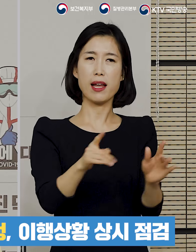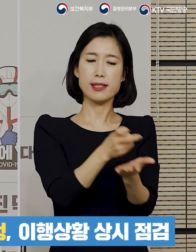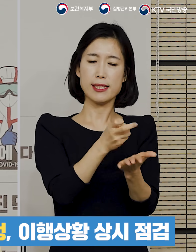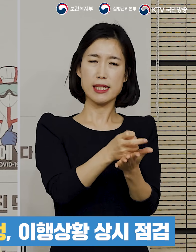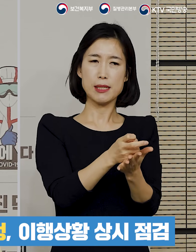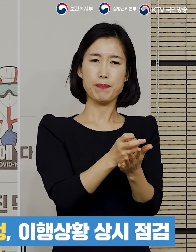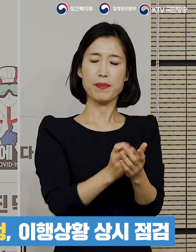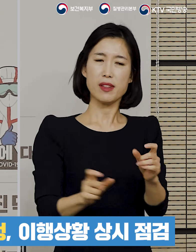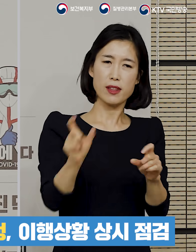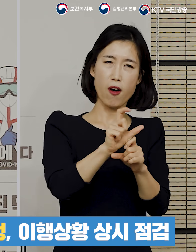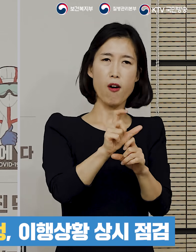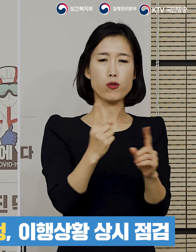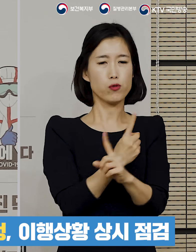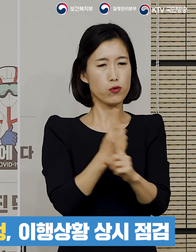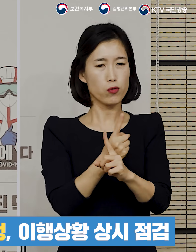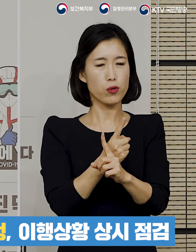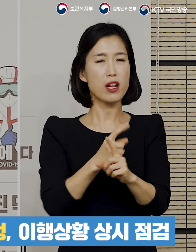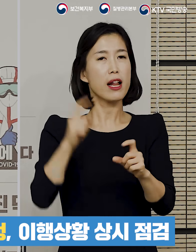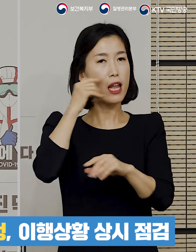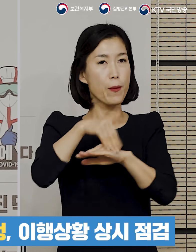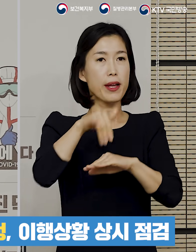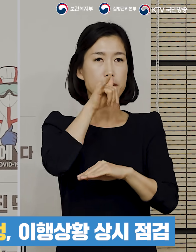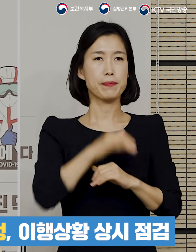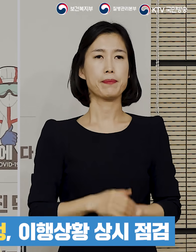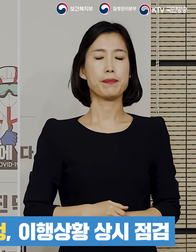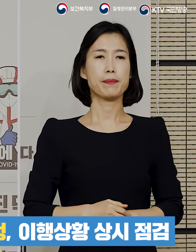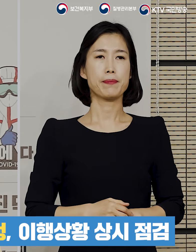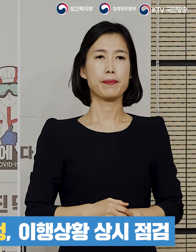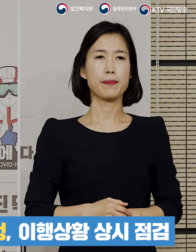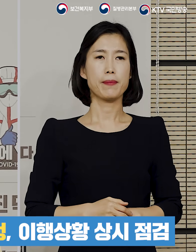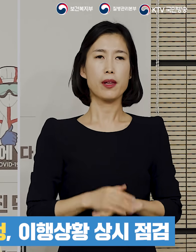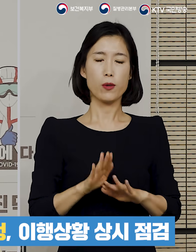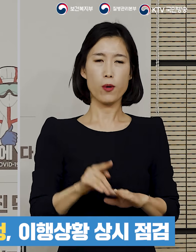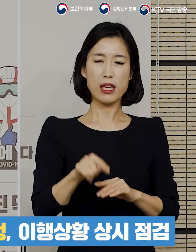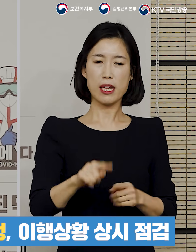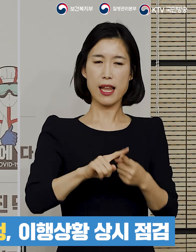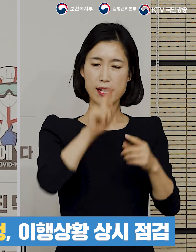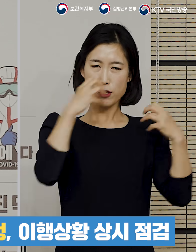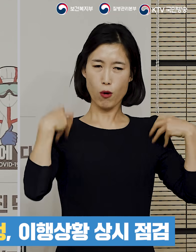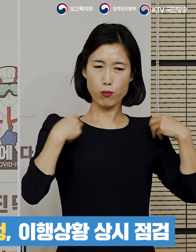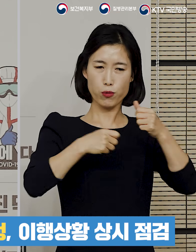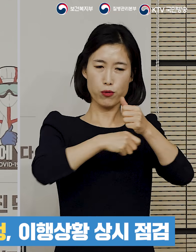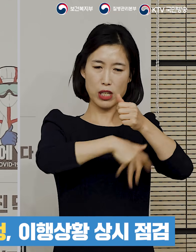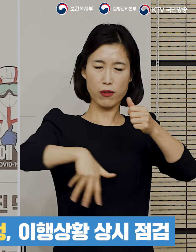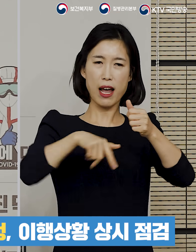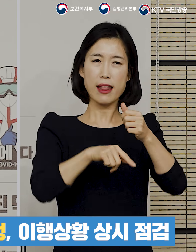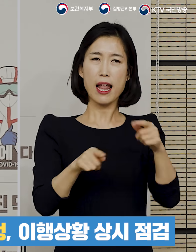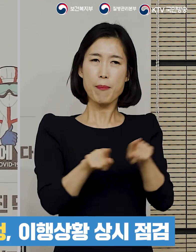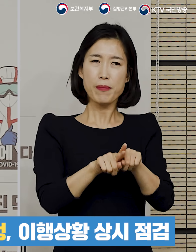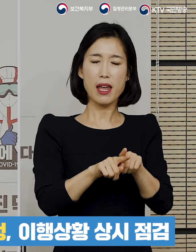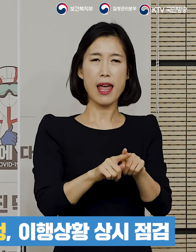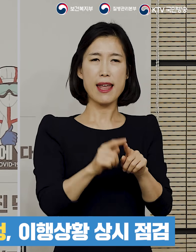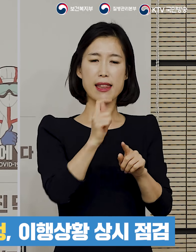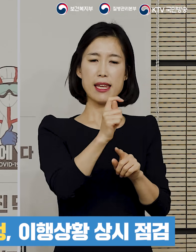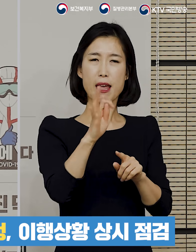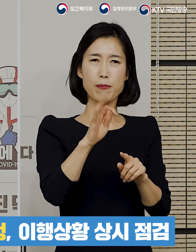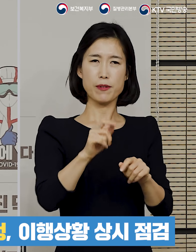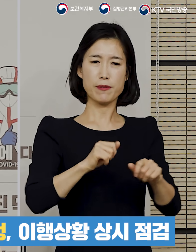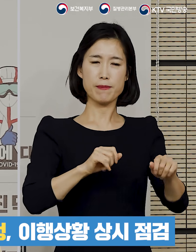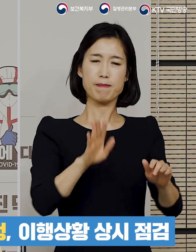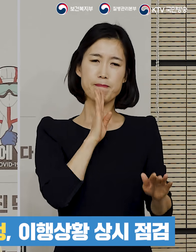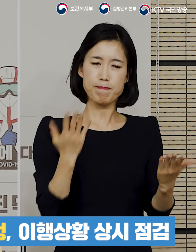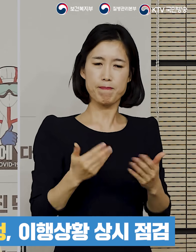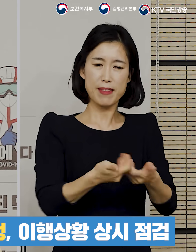지침을 추가 또는 보완해 나갈 예정입니다. 아울러 관계부처들로 구성된 생활방역 TF를